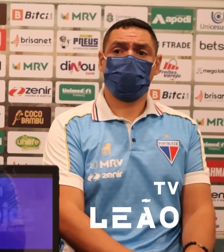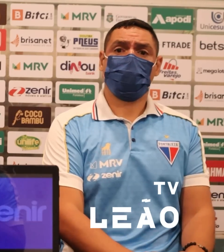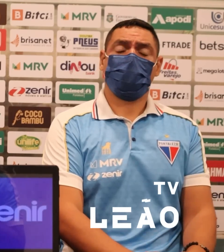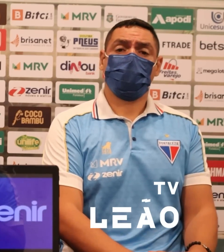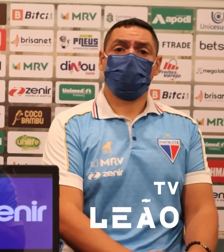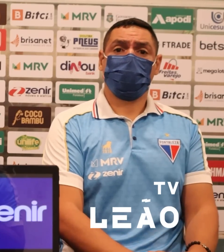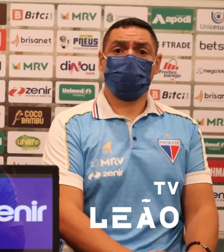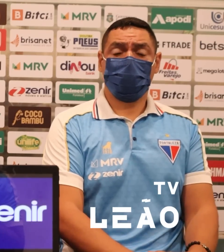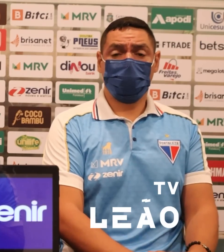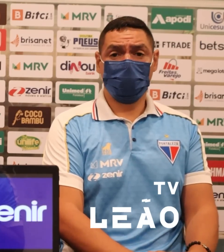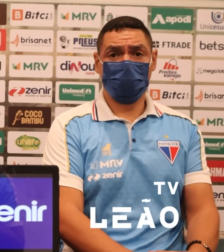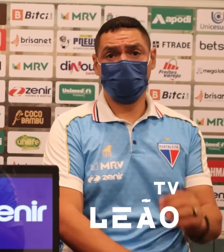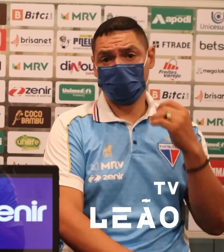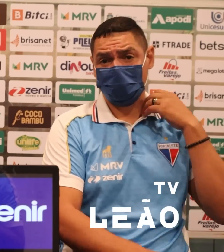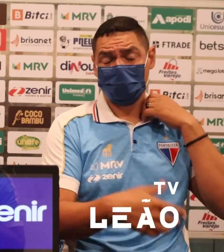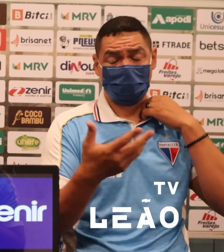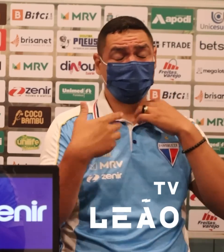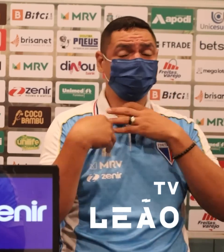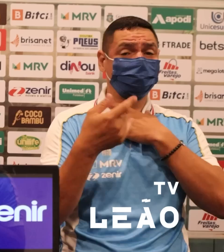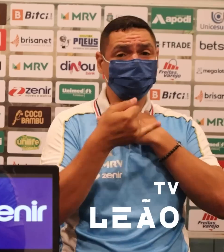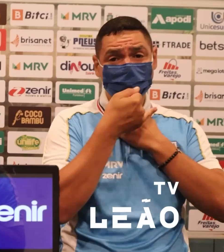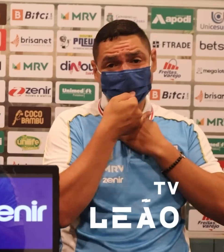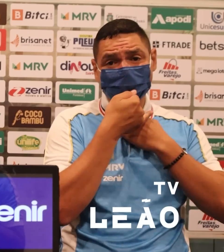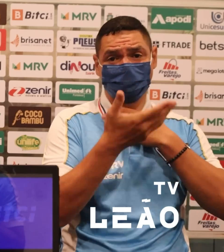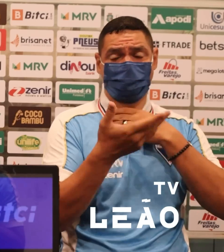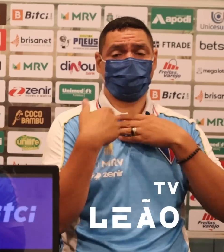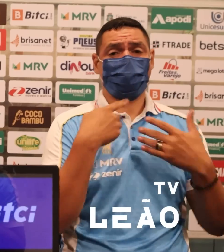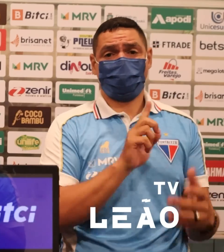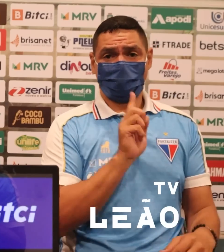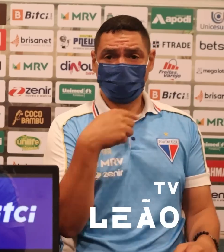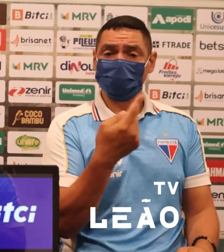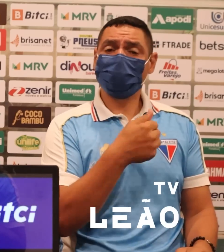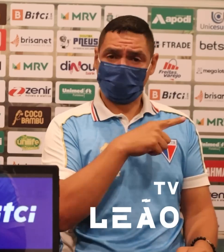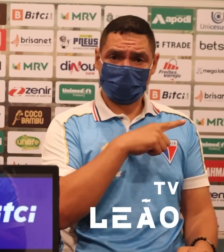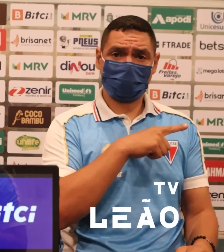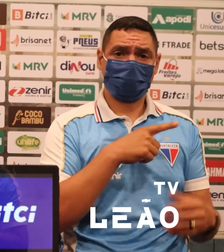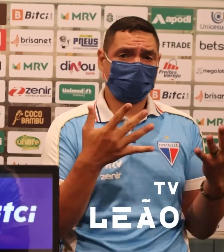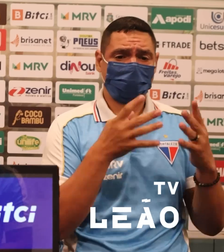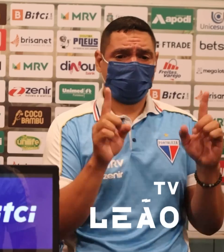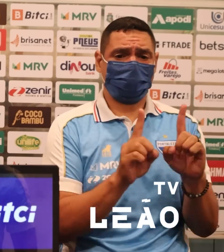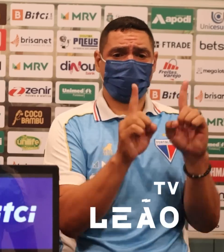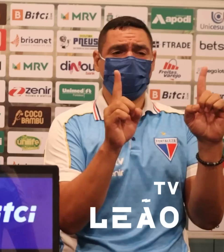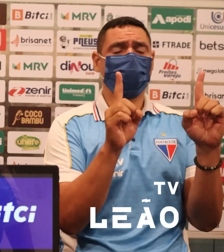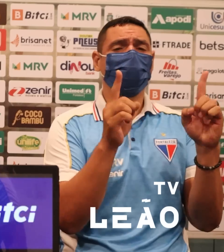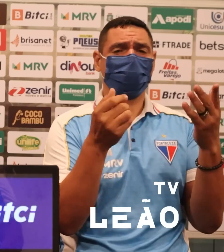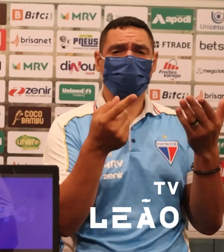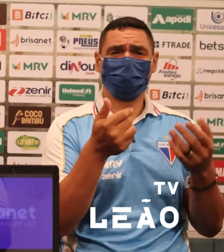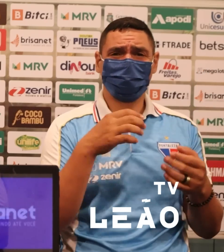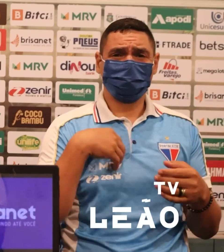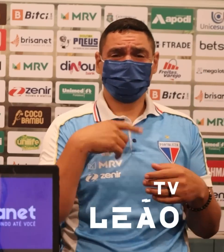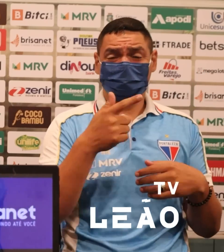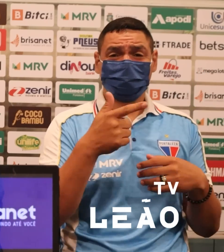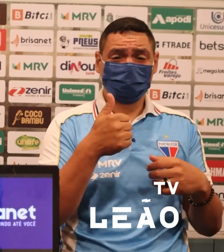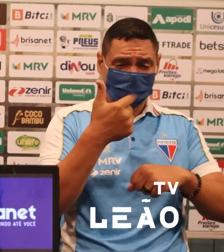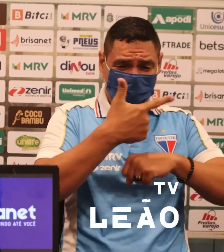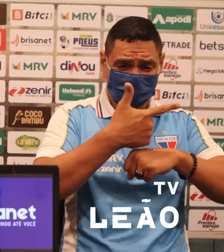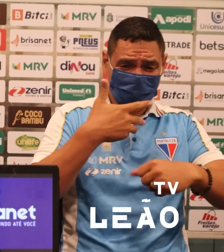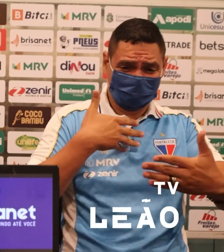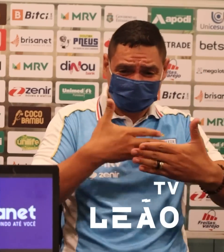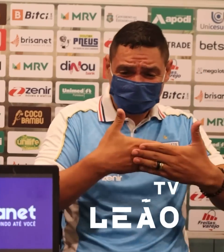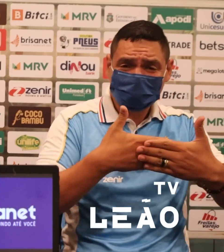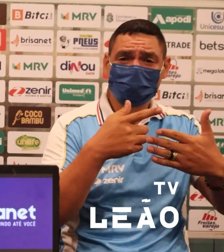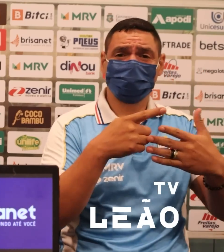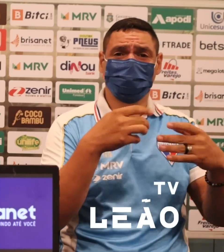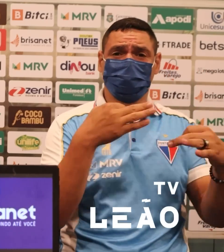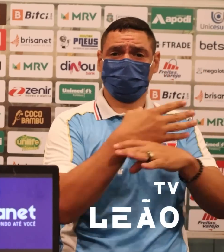Y sabor amargo que nos deja este empate, porque faltaba muy poco para o